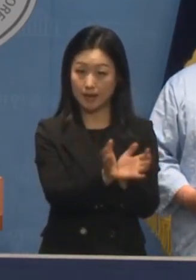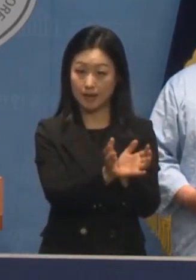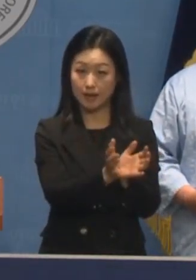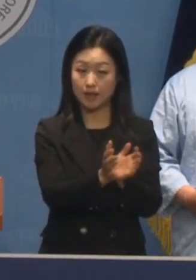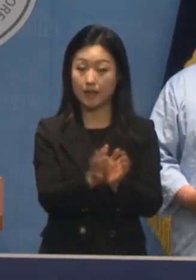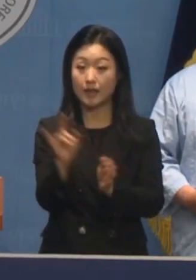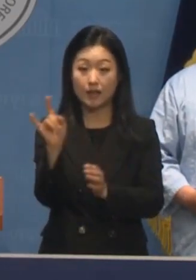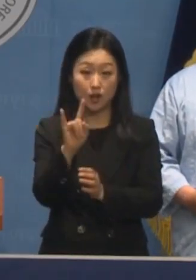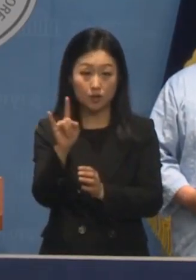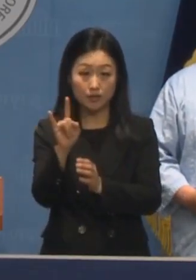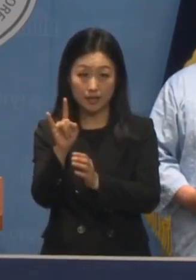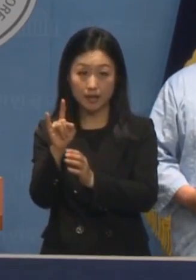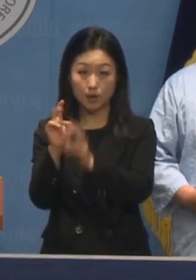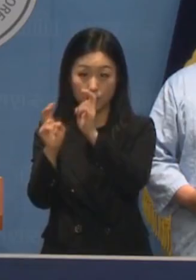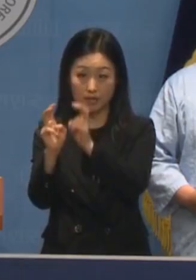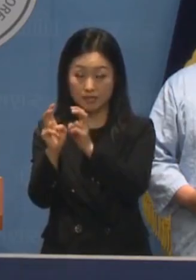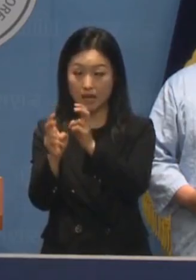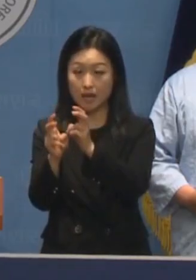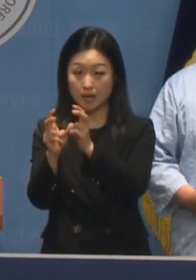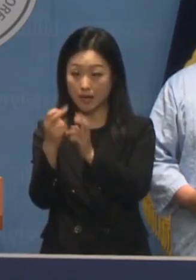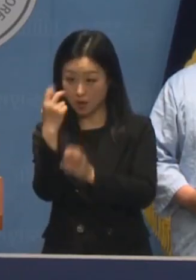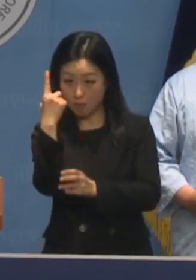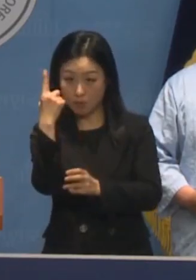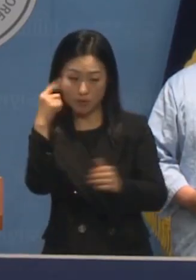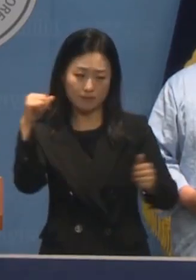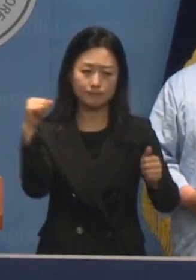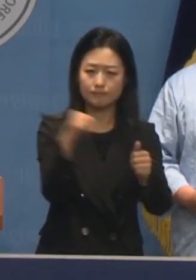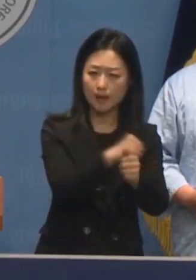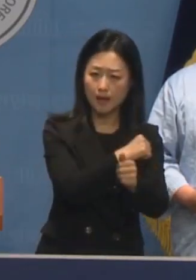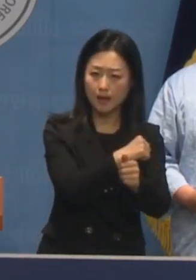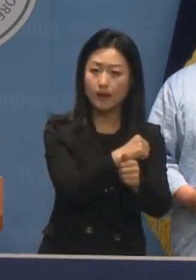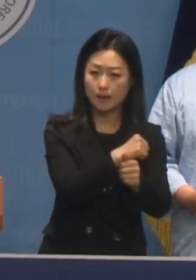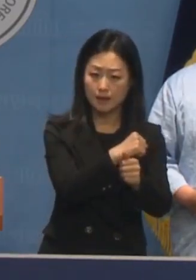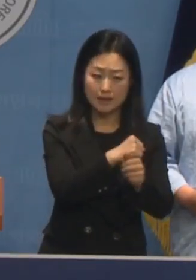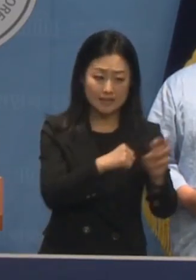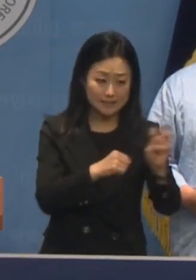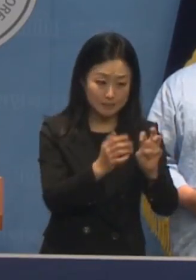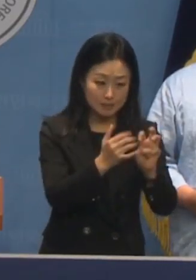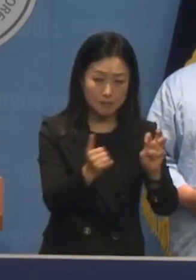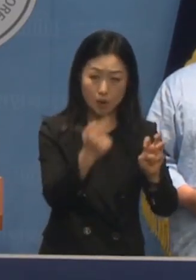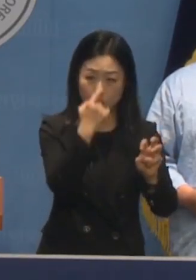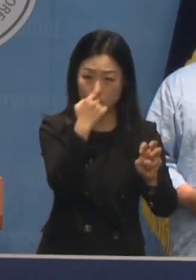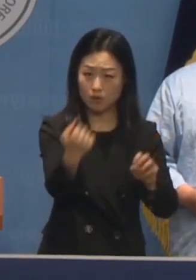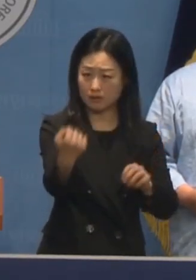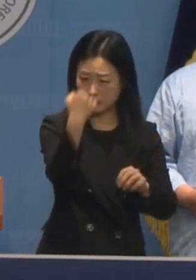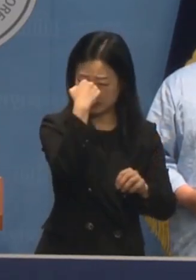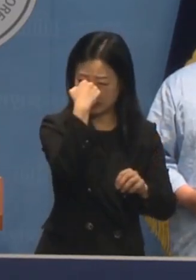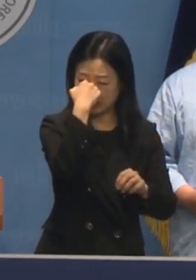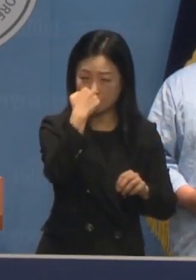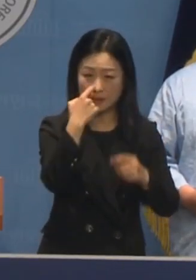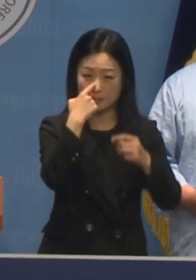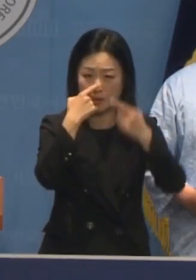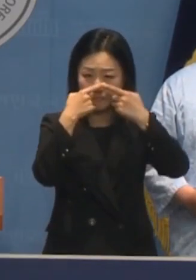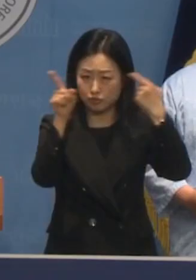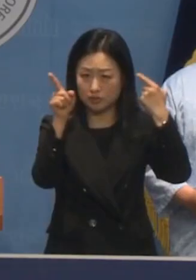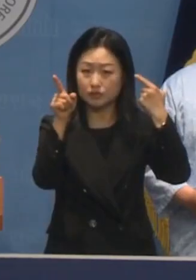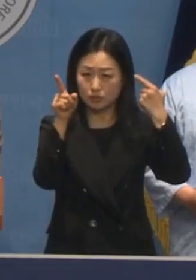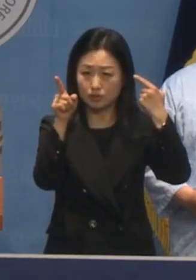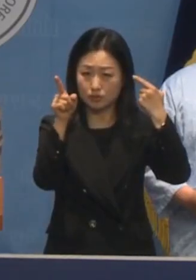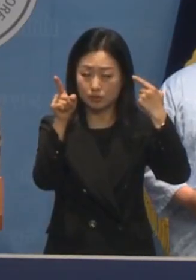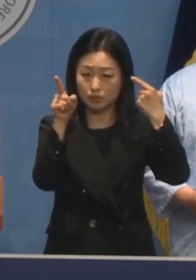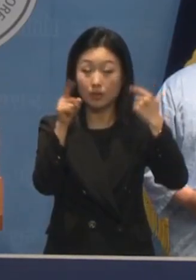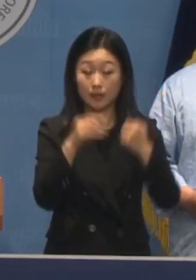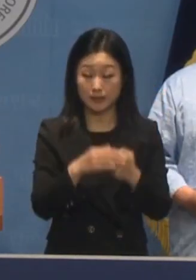경비대가 집단폭행을 했습니다. 30명이 넘는 노동자가 경비대에 의해 코뼈가 부러지는 등 피해를 입었습니다. 현대중공업